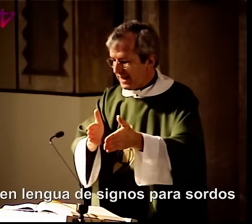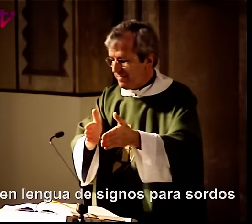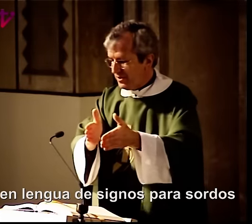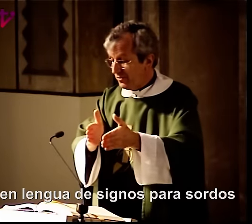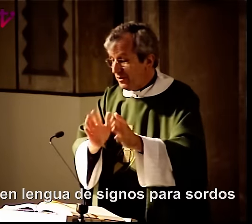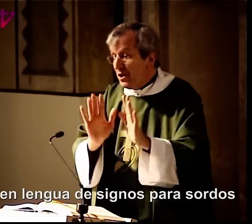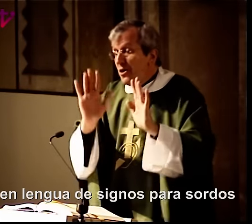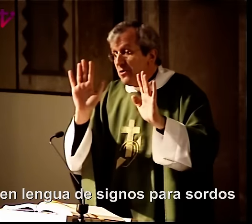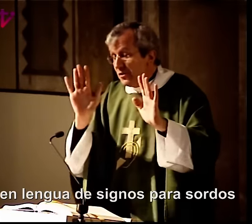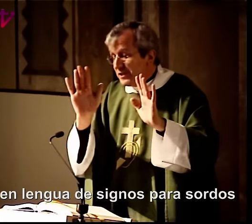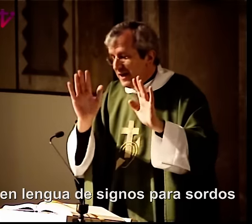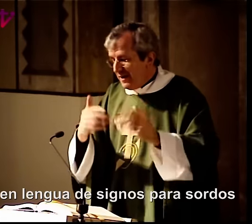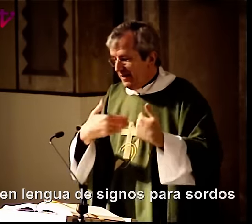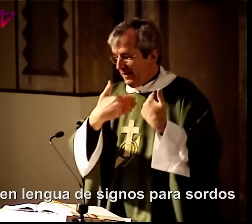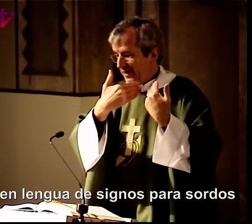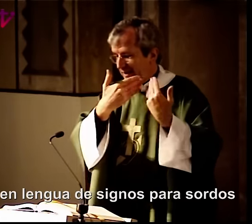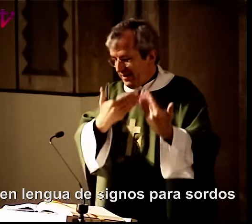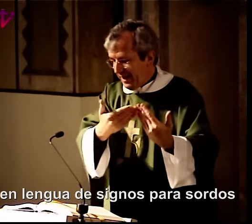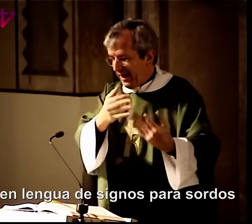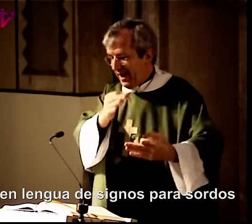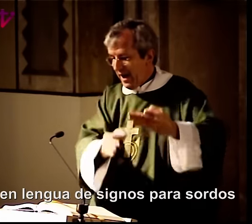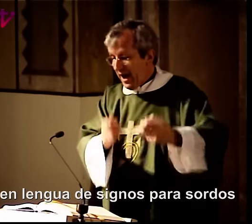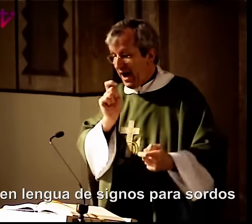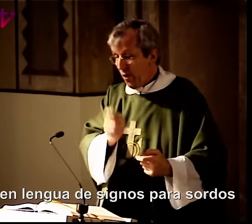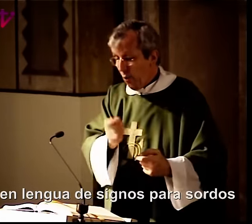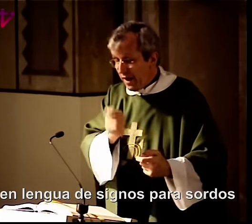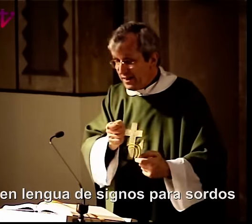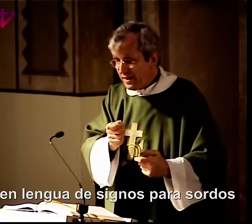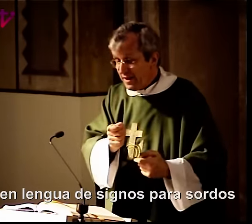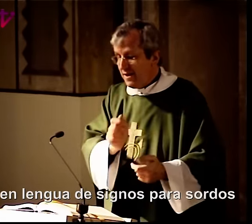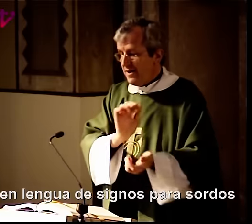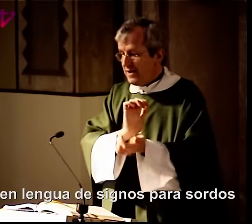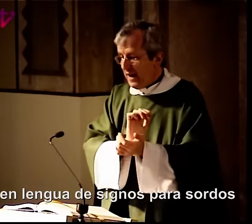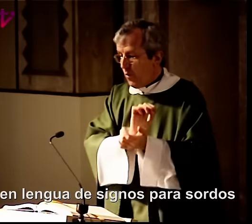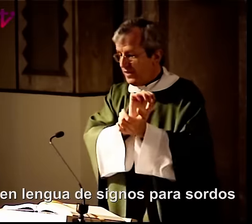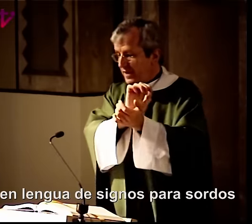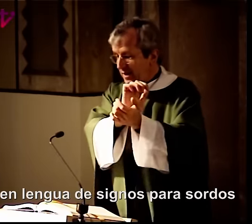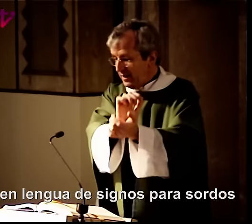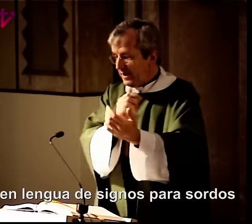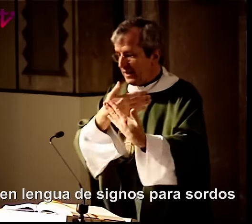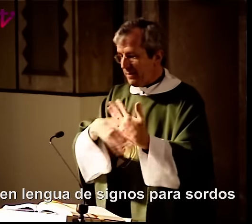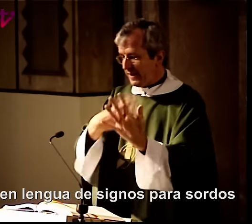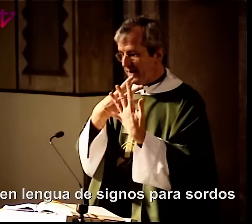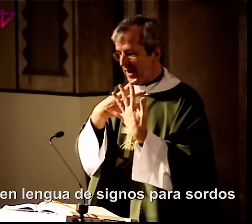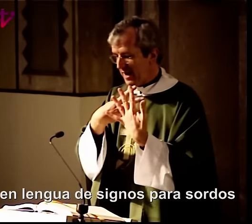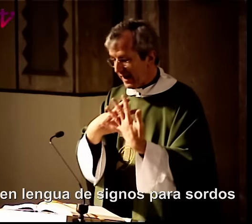camino, no sea que te entregue al juez y el alguacil y te metan en la